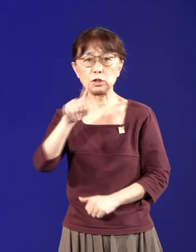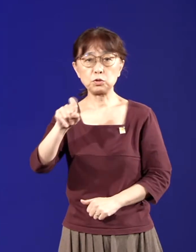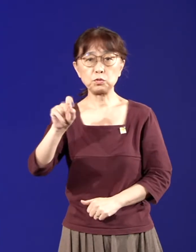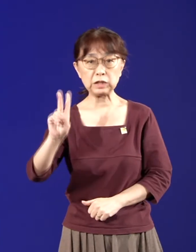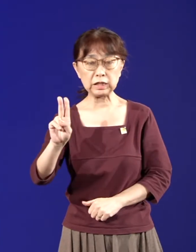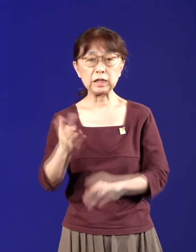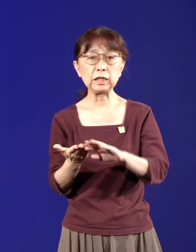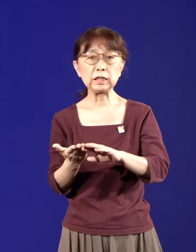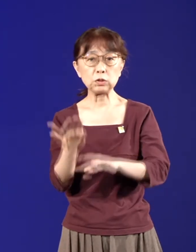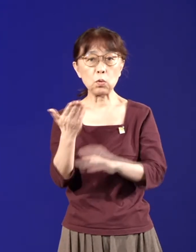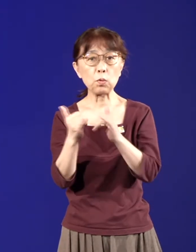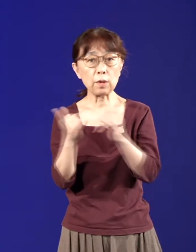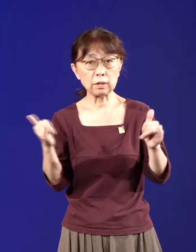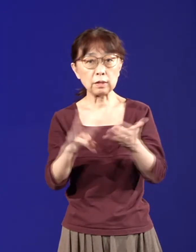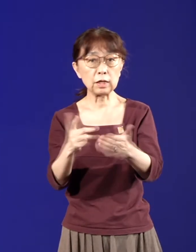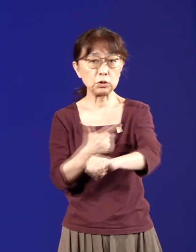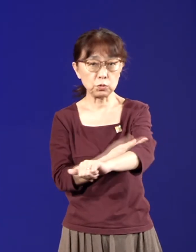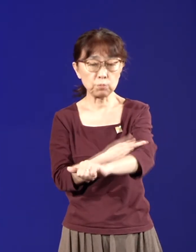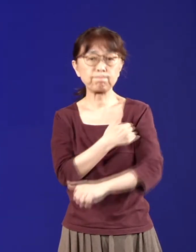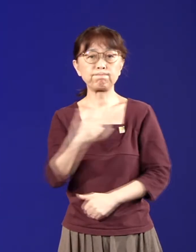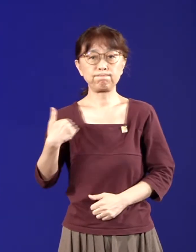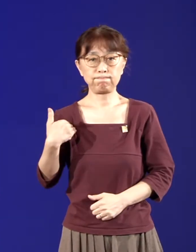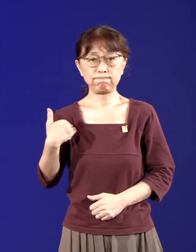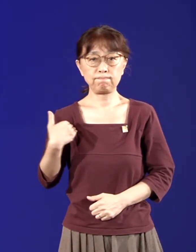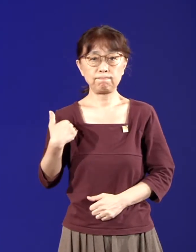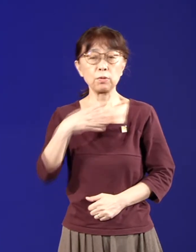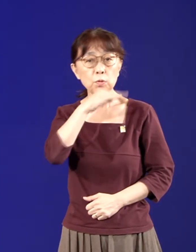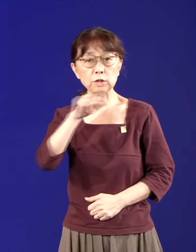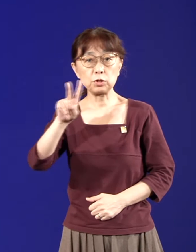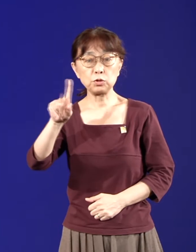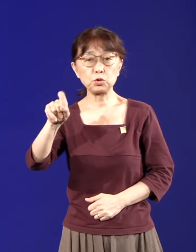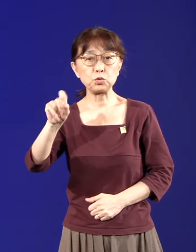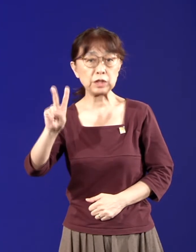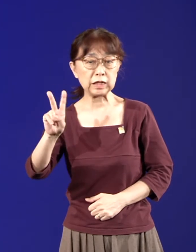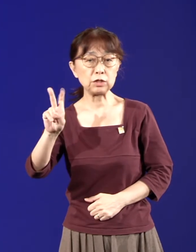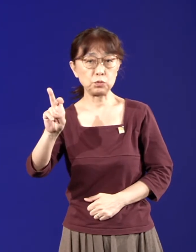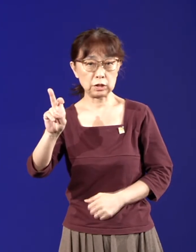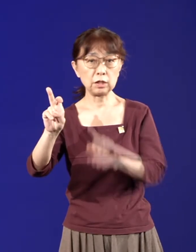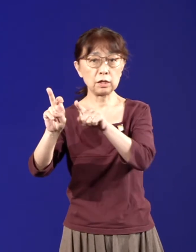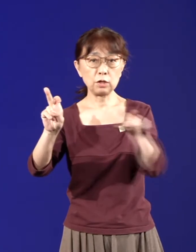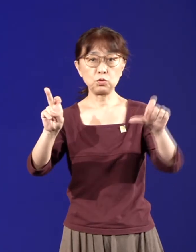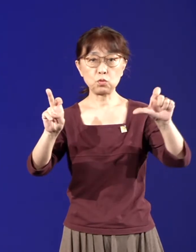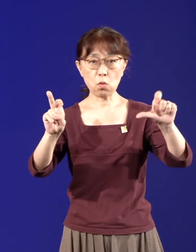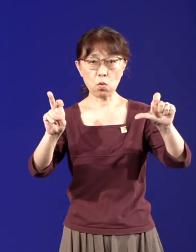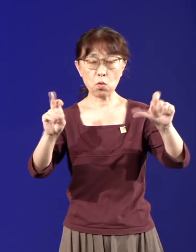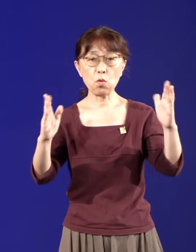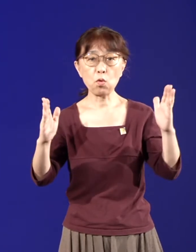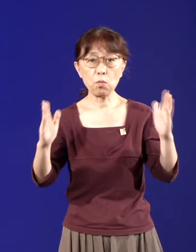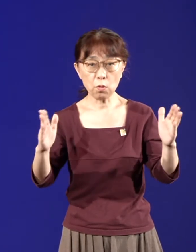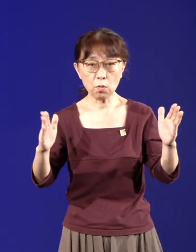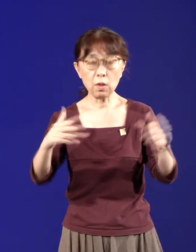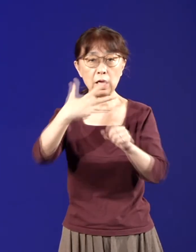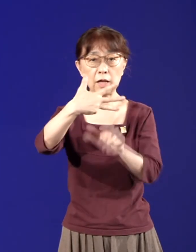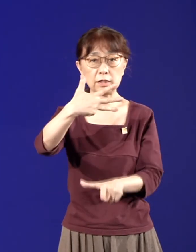種が可能になりましたので、12歳以上、15歳以下の皆様にも8月の20